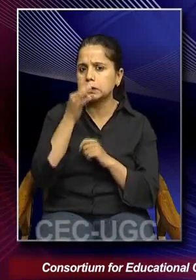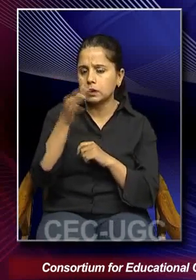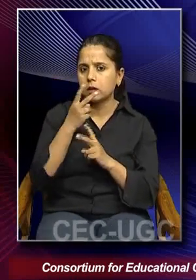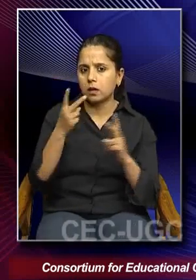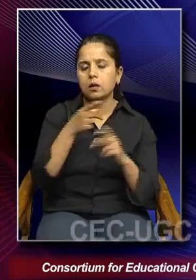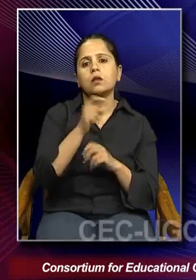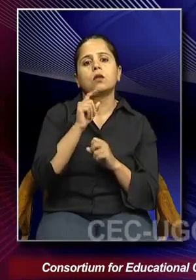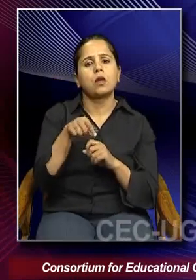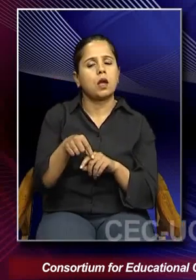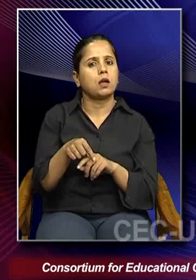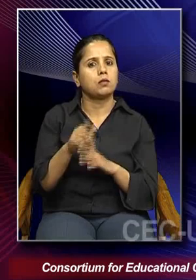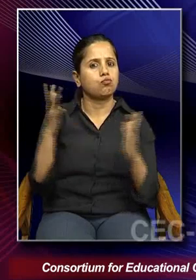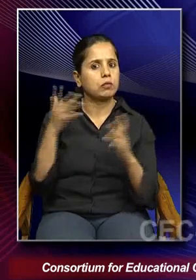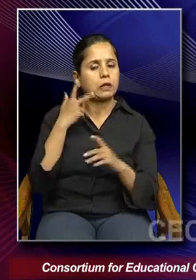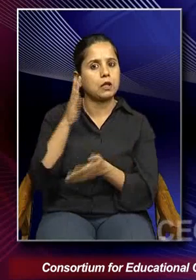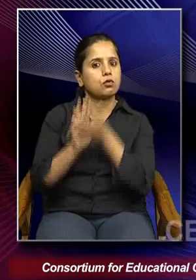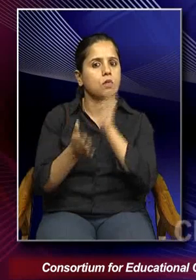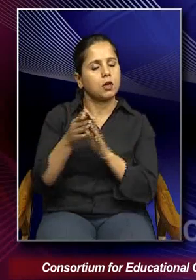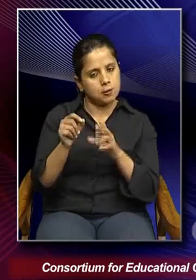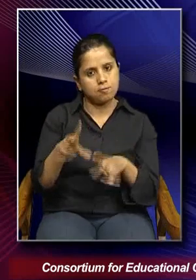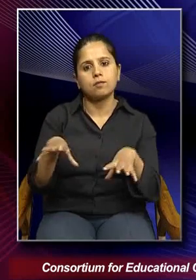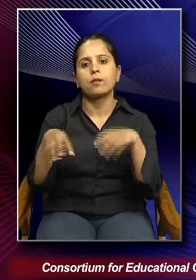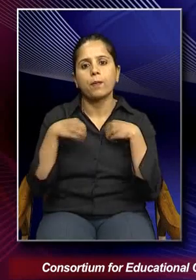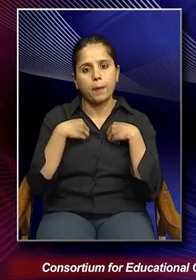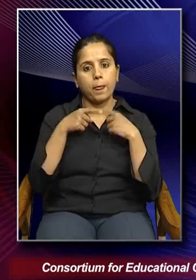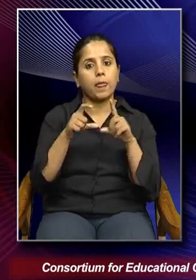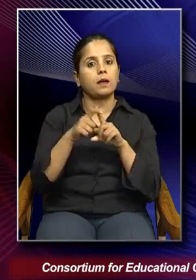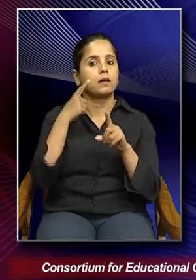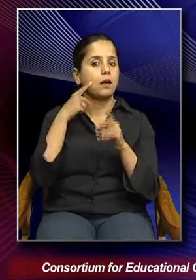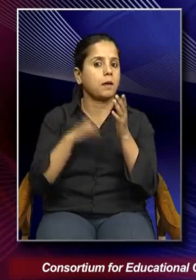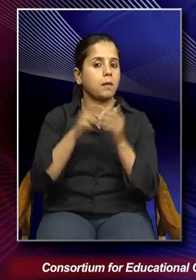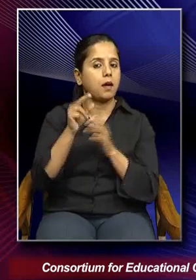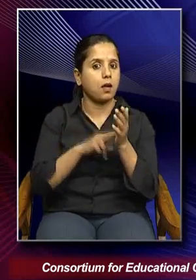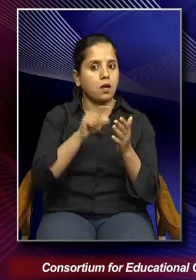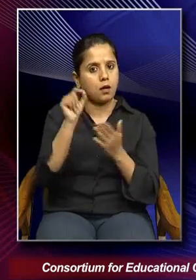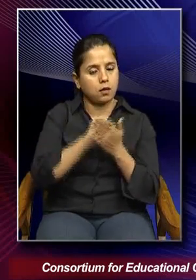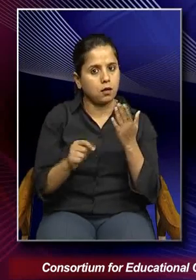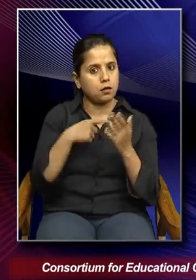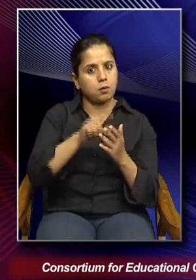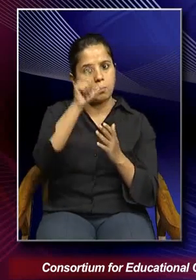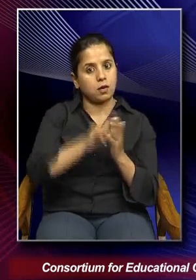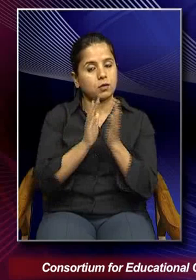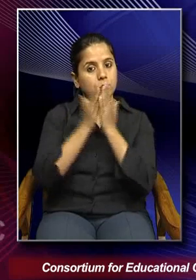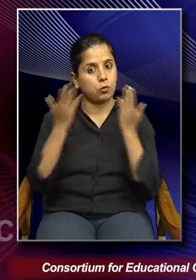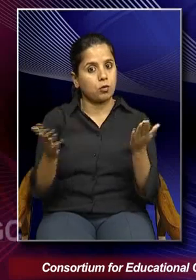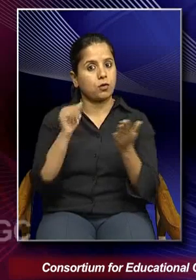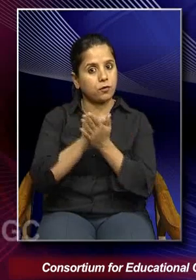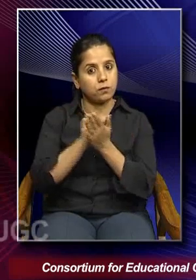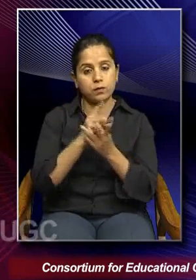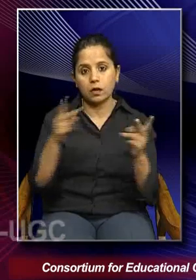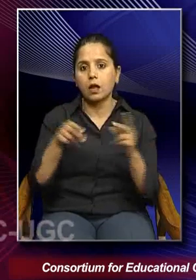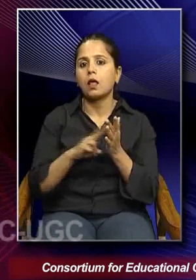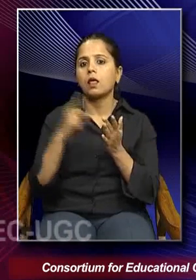गंभीर चुनौती को उन्होंने स्वीकार किया और दिनांक पत्रिका के संपादक के रूप में उन्होंने राष्ट्रीय